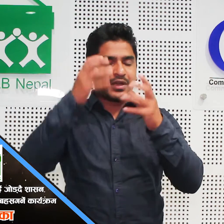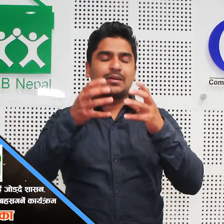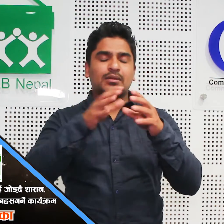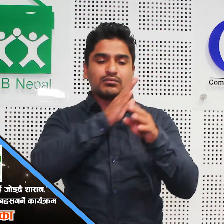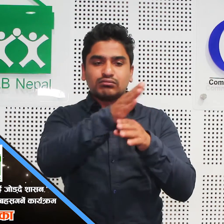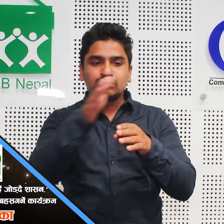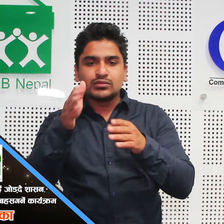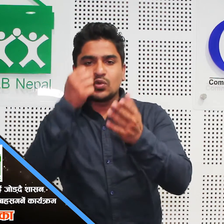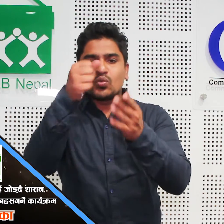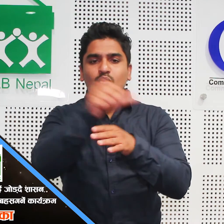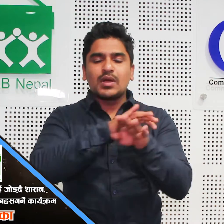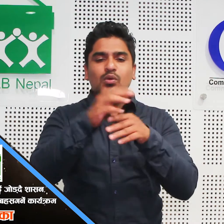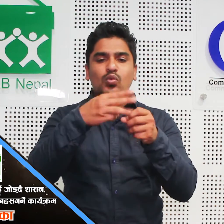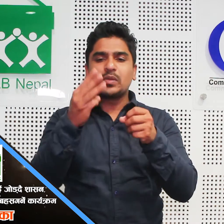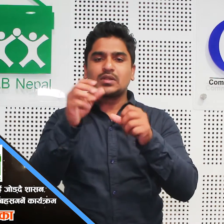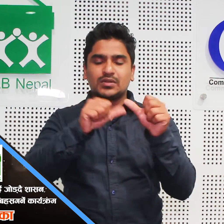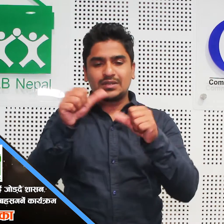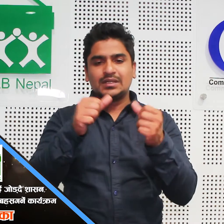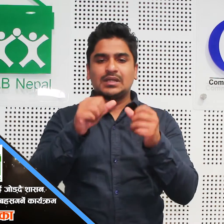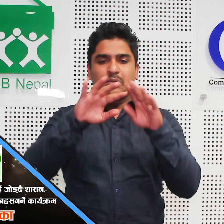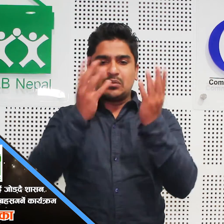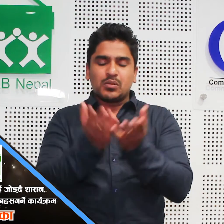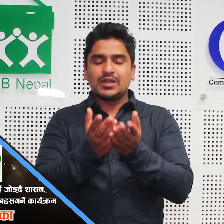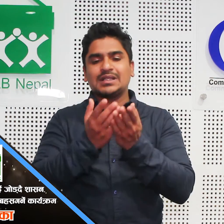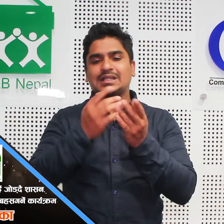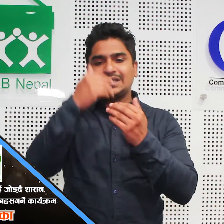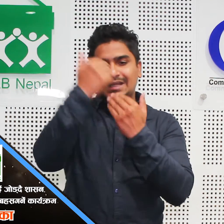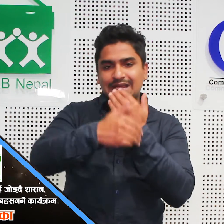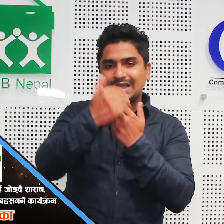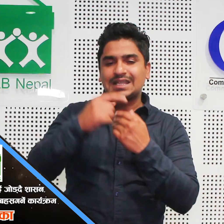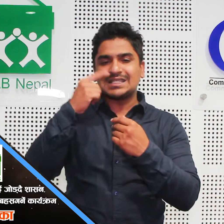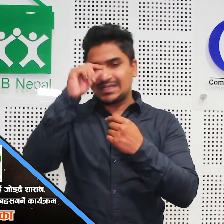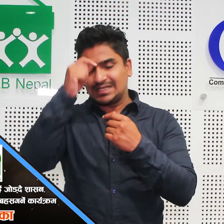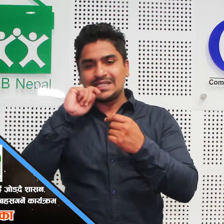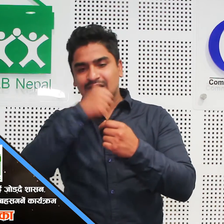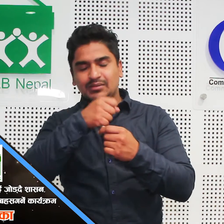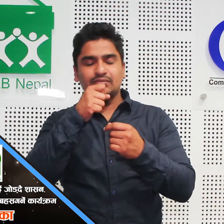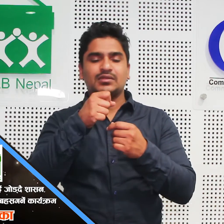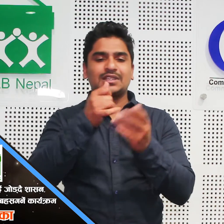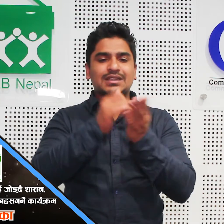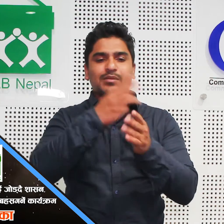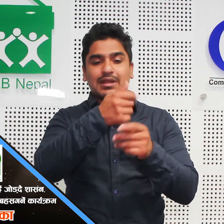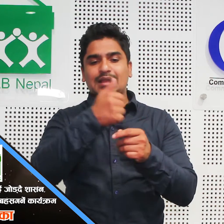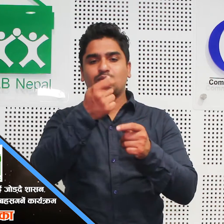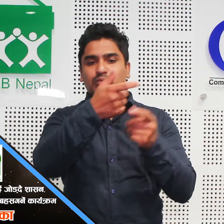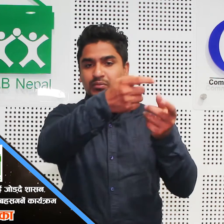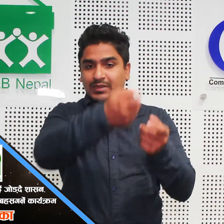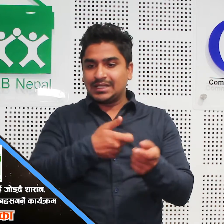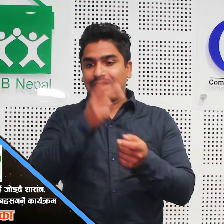घरमा पुगी उहाँहरूको उत्पादनहरू जस्तै बन्दा काँक्रा गाजर लगायतका उत्पादनहरू हामीले किसानहरूबाट उचित मूल्यमा खरिद गरी त्यही उत्पादनलाई